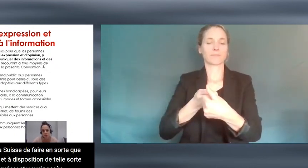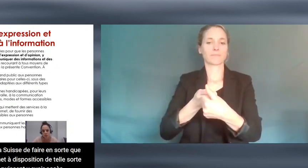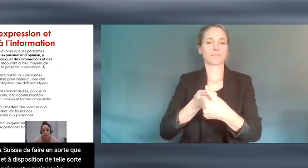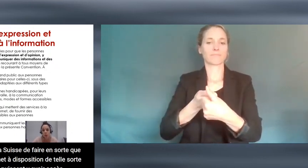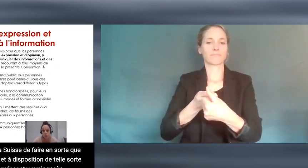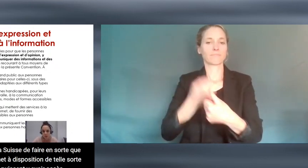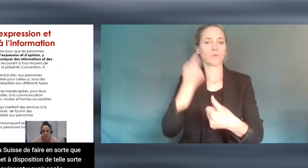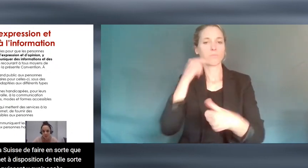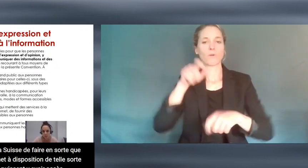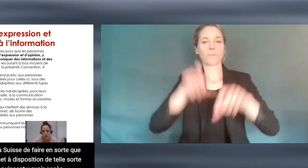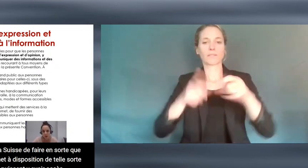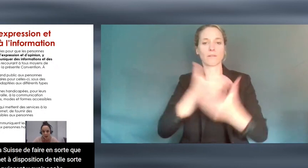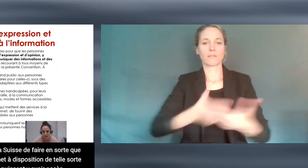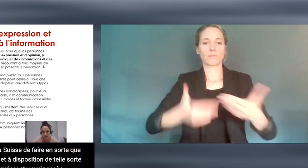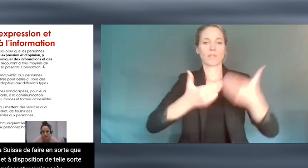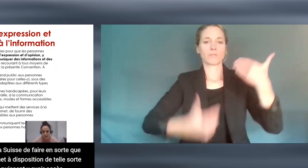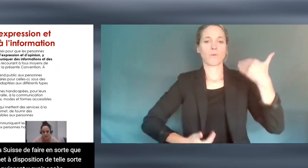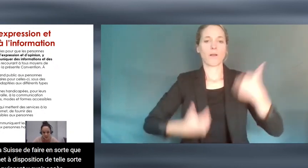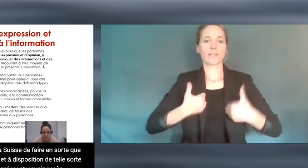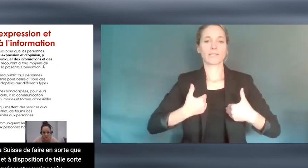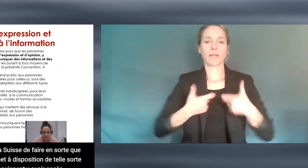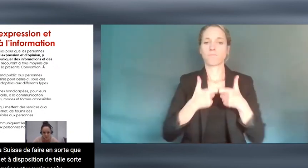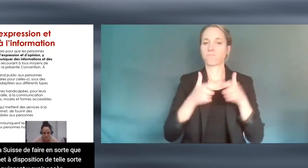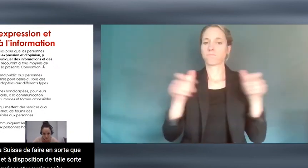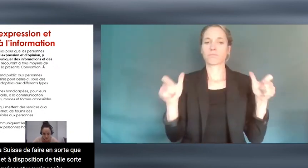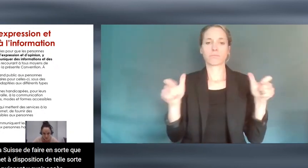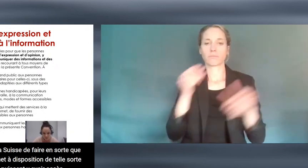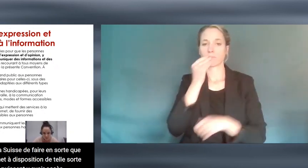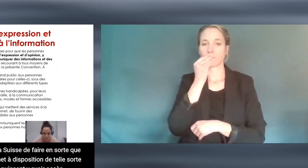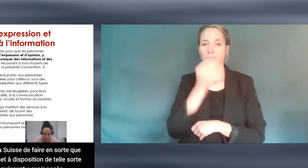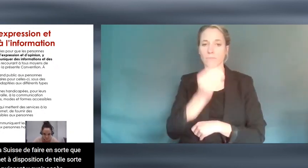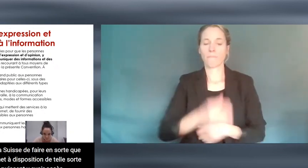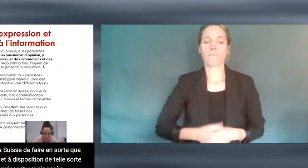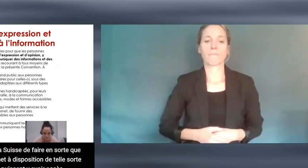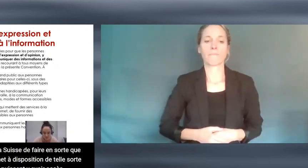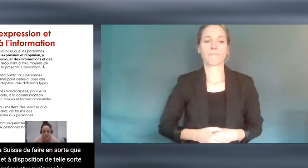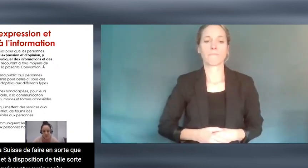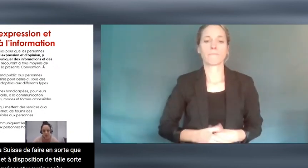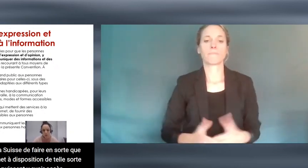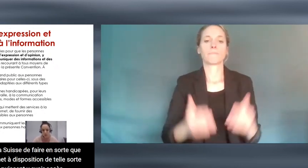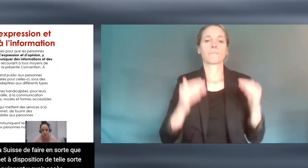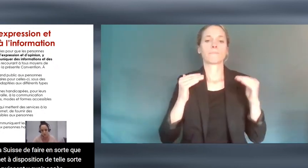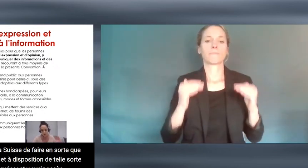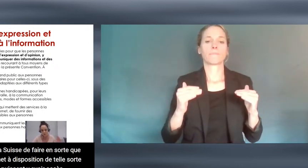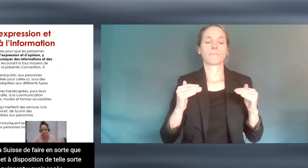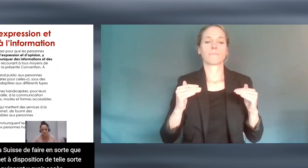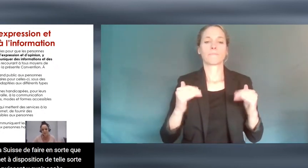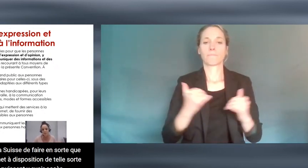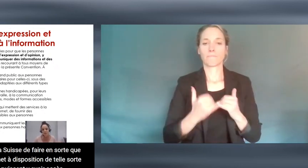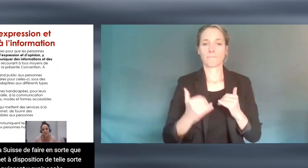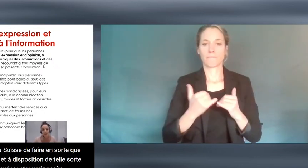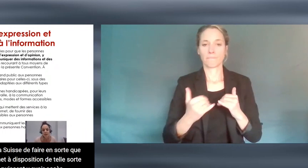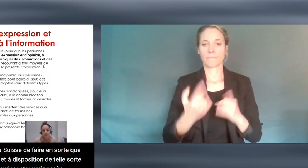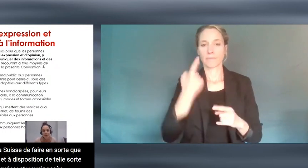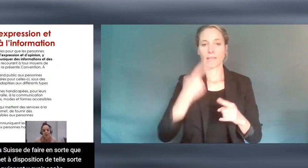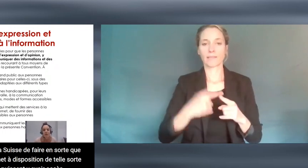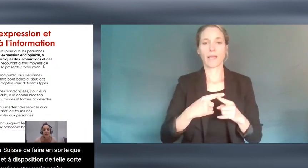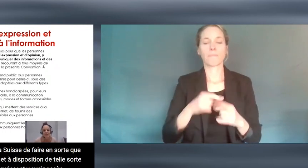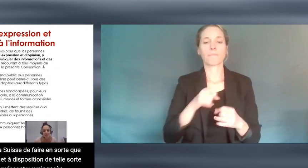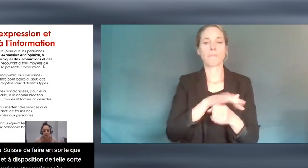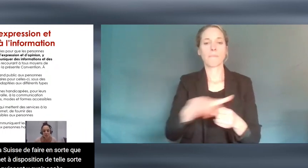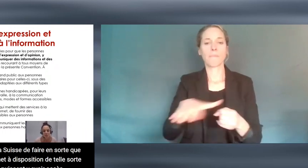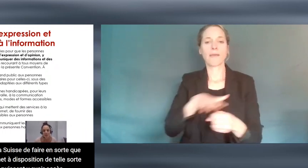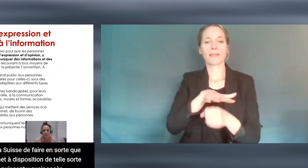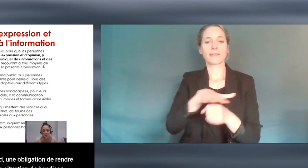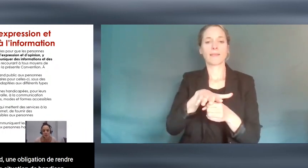de handicap puissent y avoir accès également. Et enfin, dans le domaine des médias,